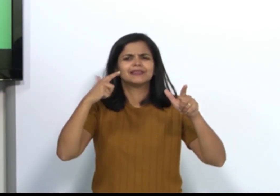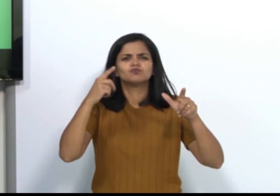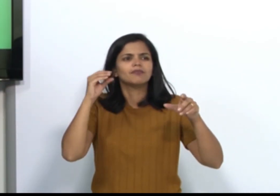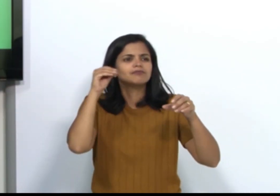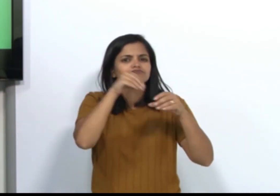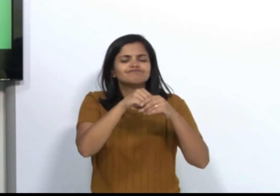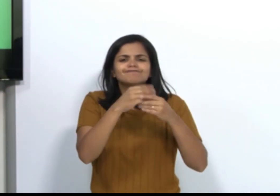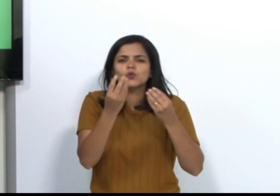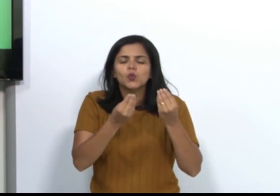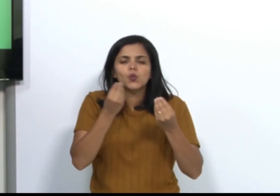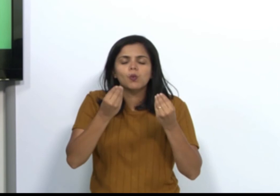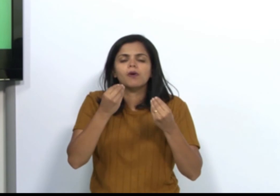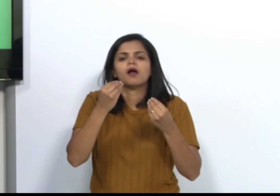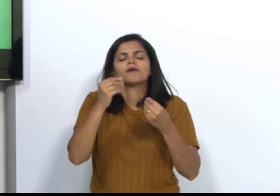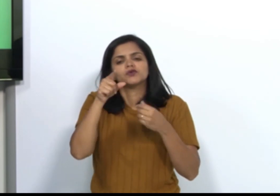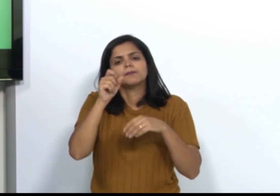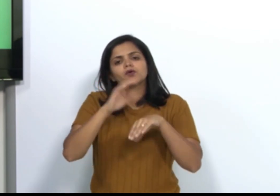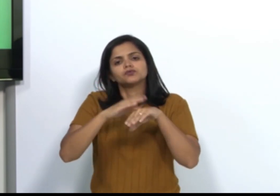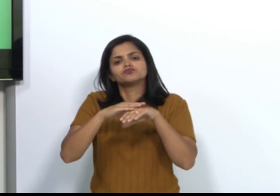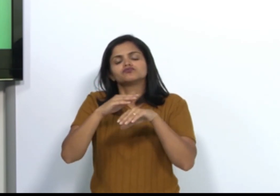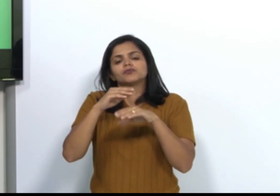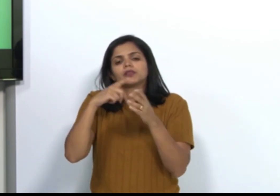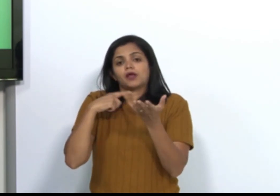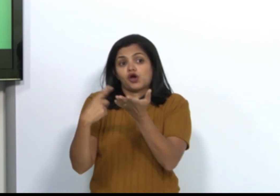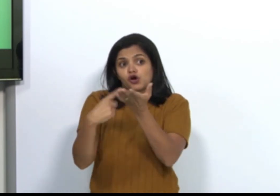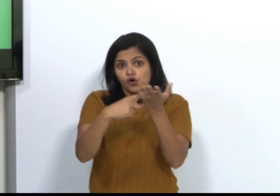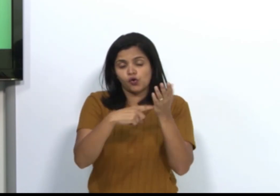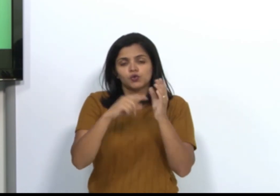depois amplie para que você possa ver melhor.